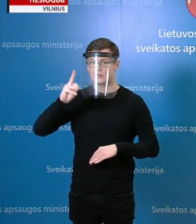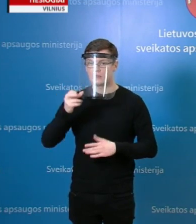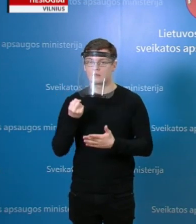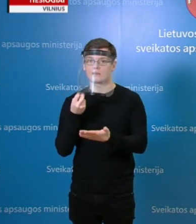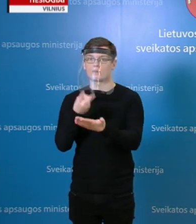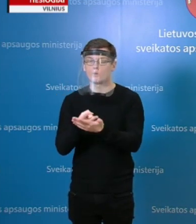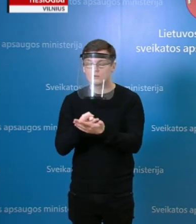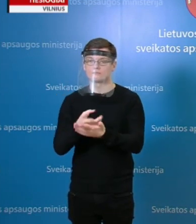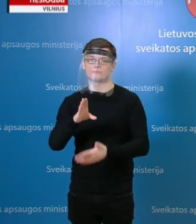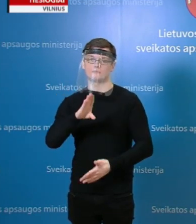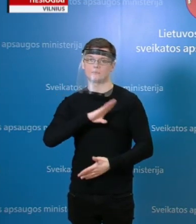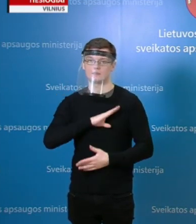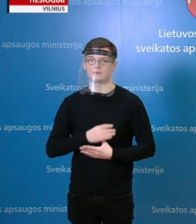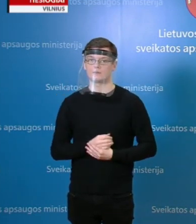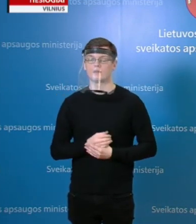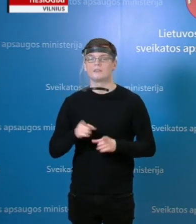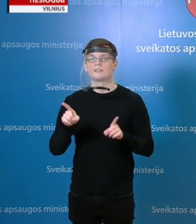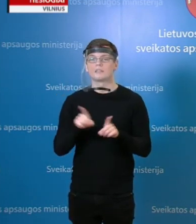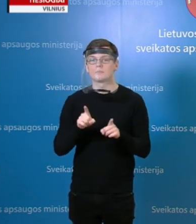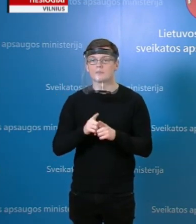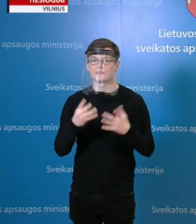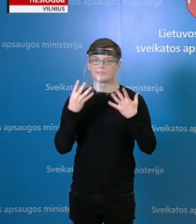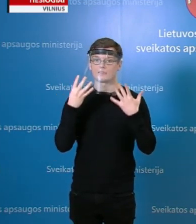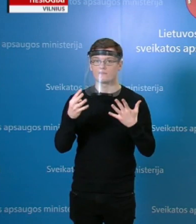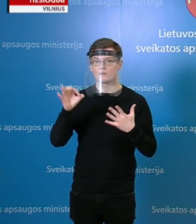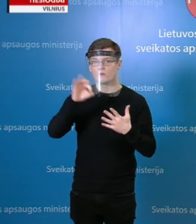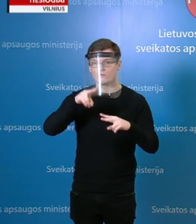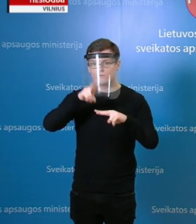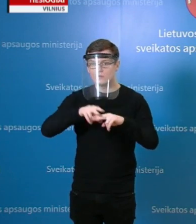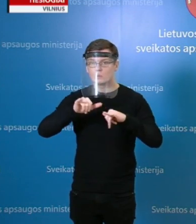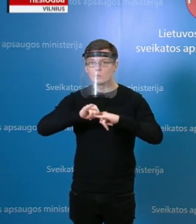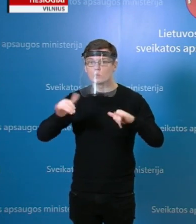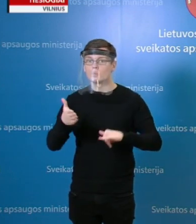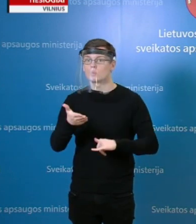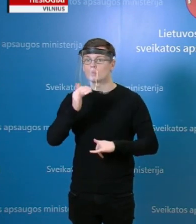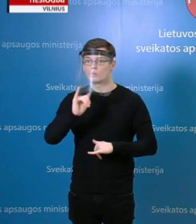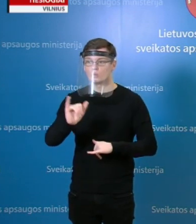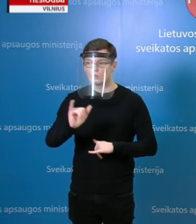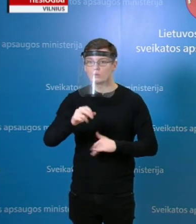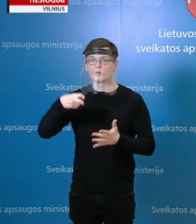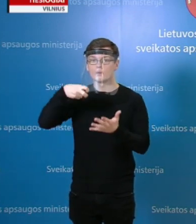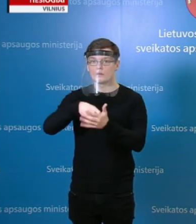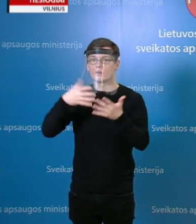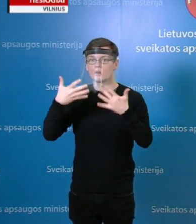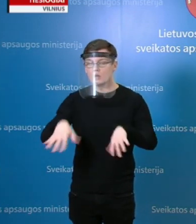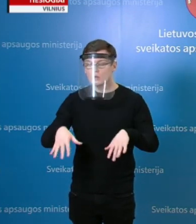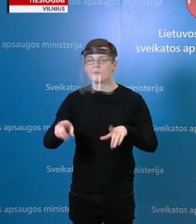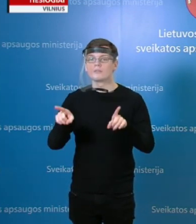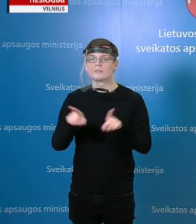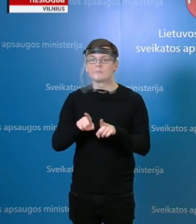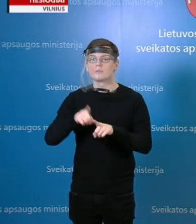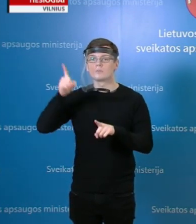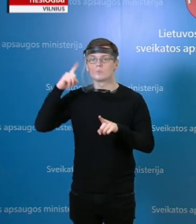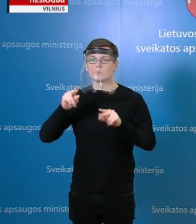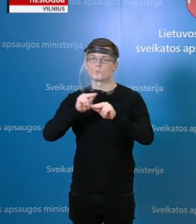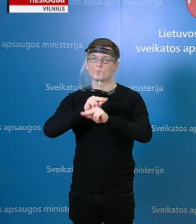pat registruoti 9 su židiniu susiję atvejai. Ir taip pat norėčiau informuoti, kad kaip ir buvo